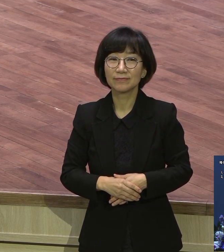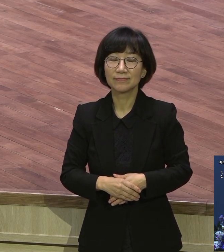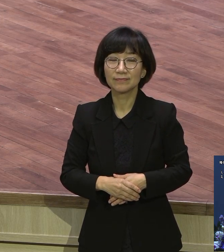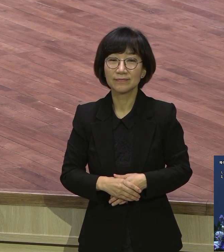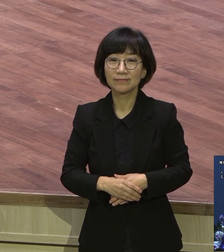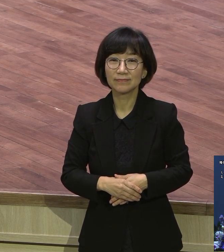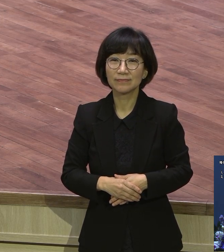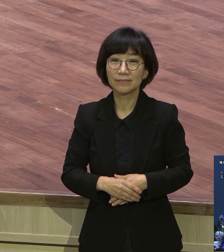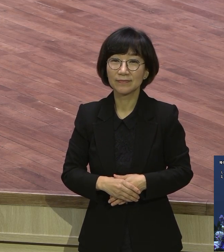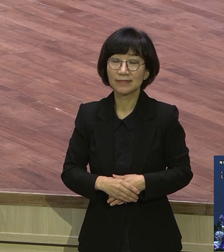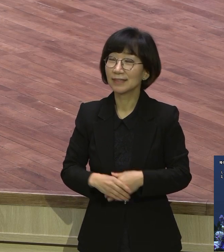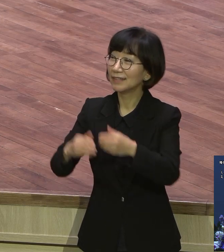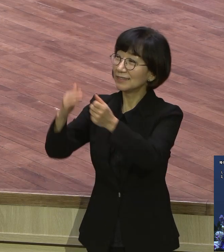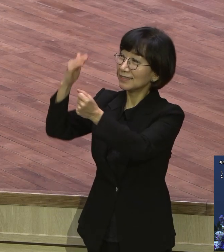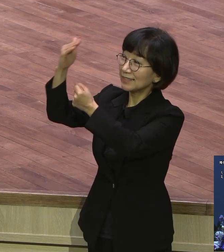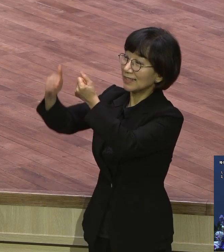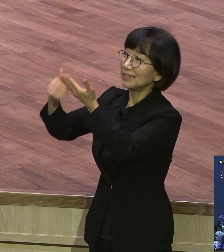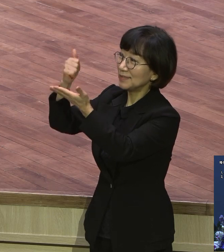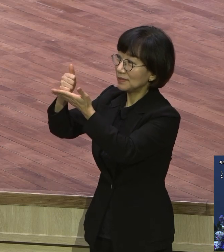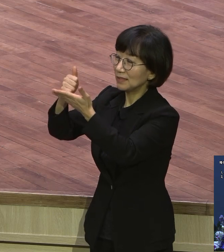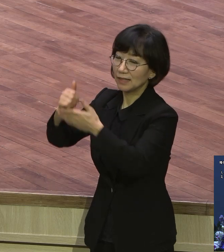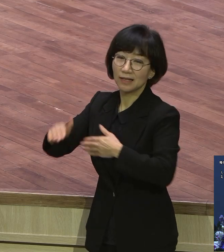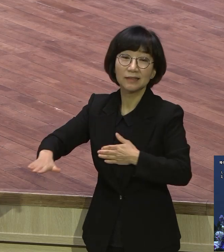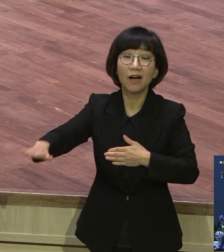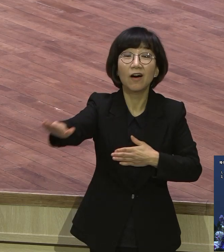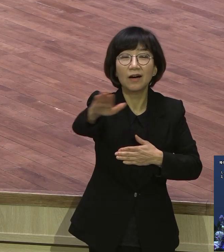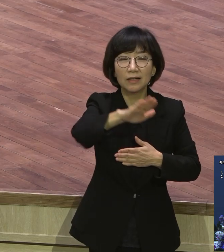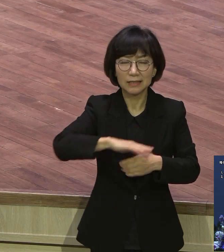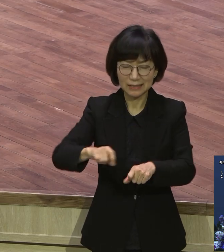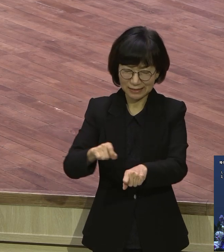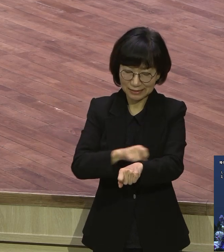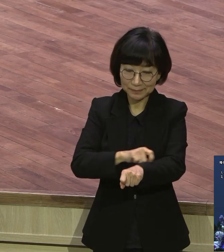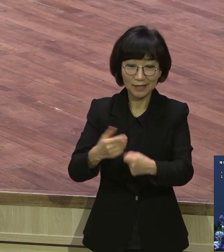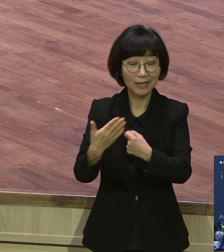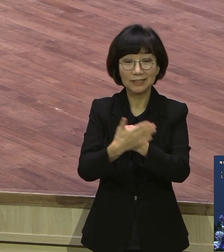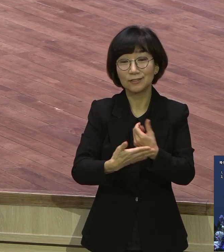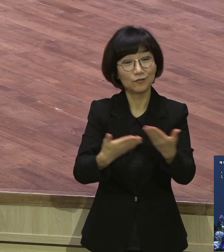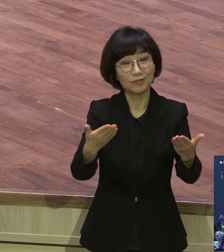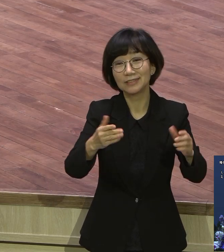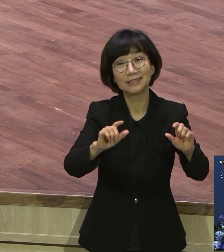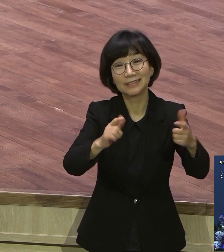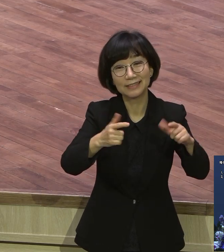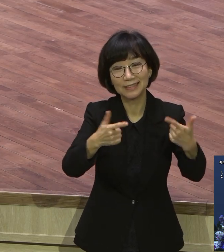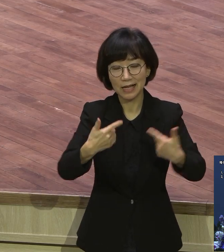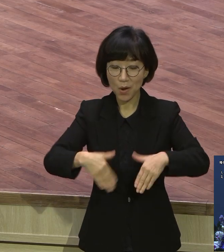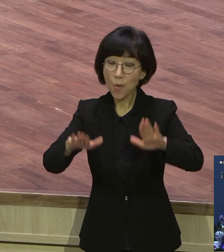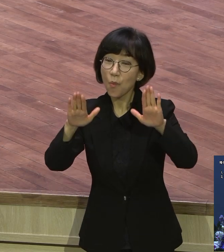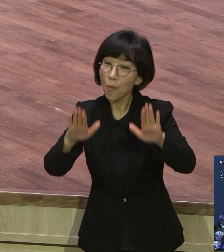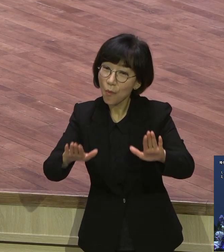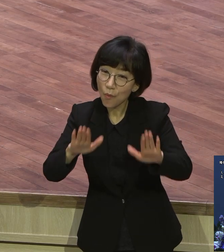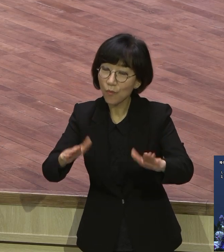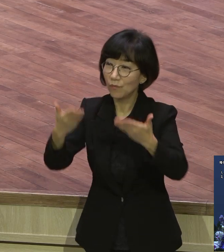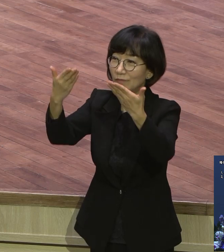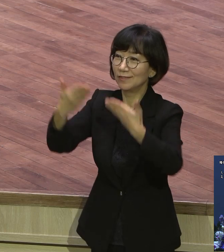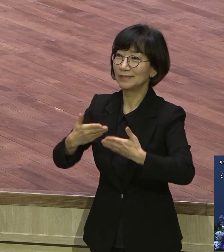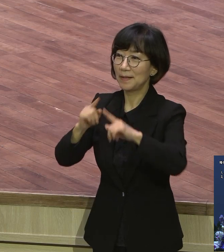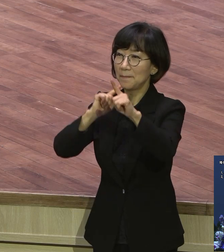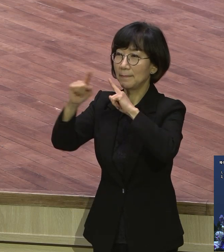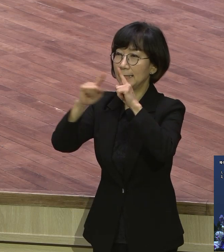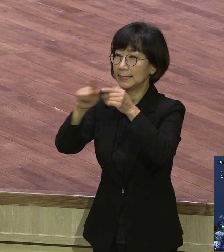하나님께서 여러분에게 특별한 은혜를 주신 것이 아니라 오늘 주신 이 말씀 잡고 하나님